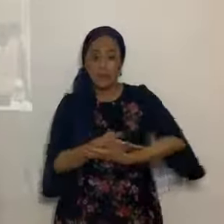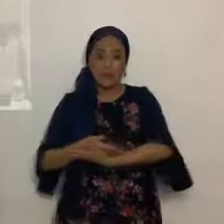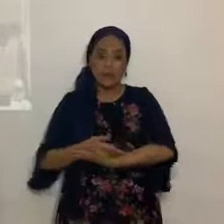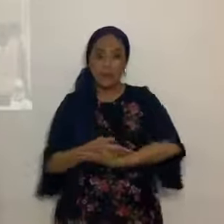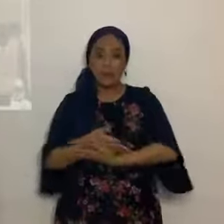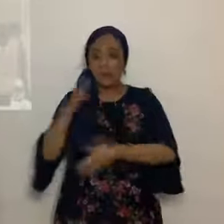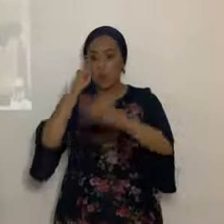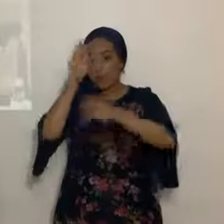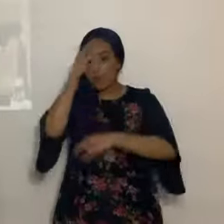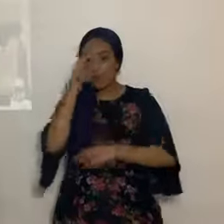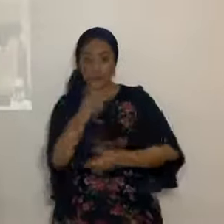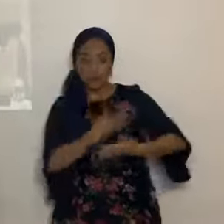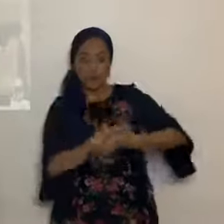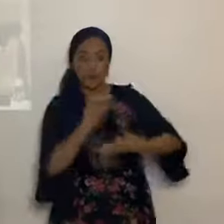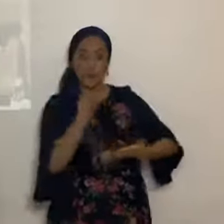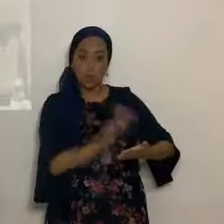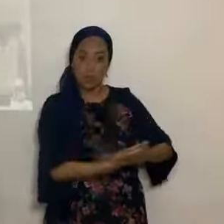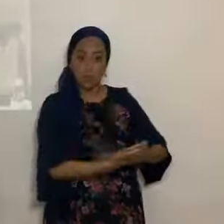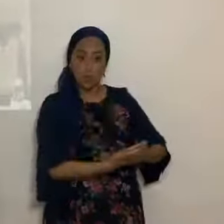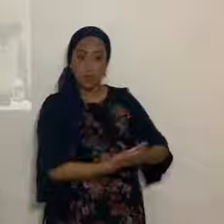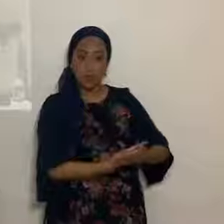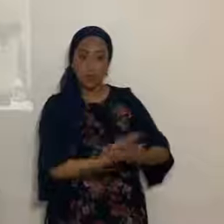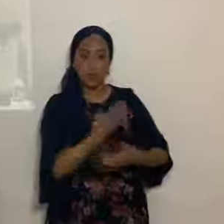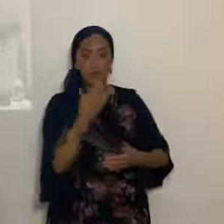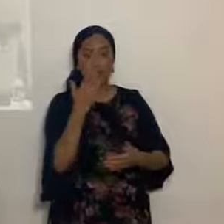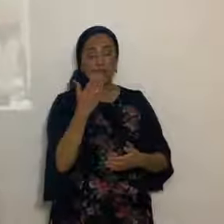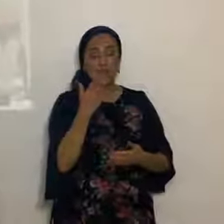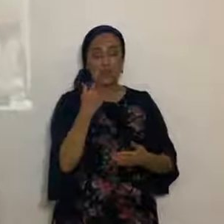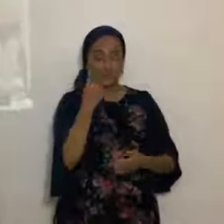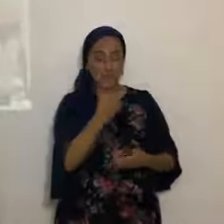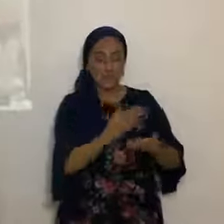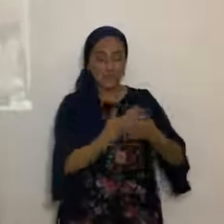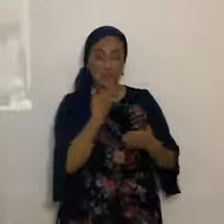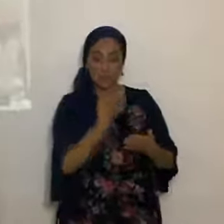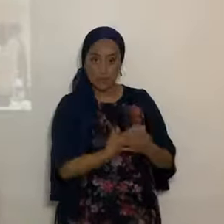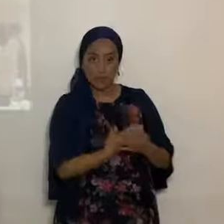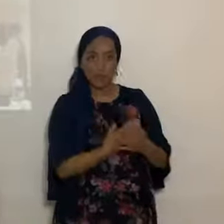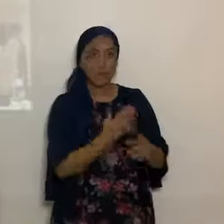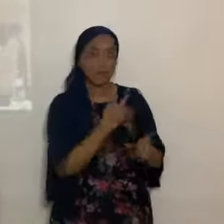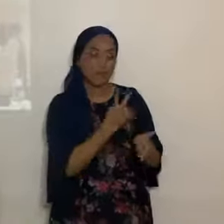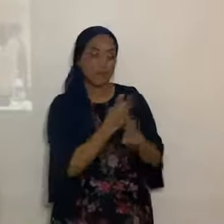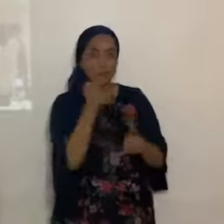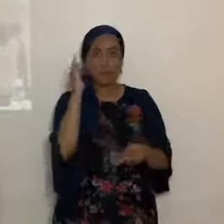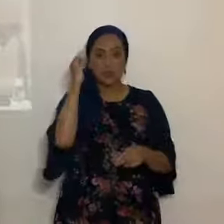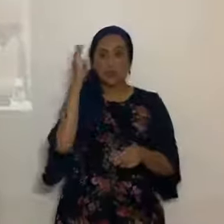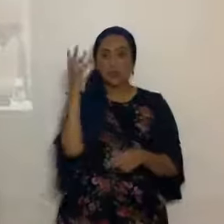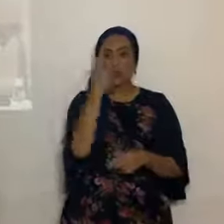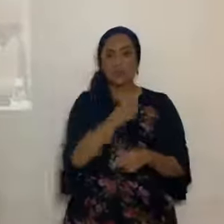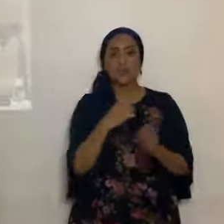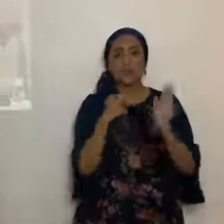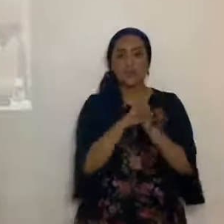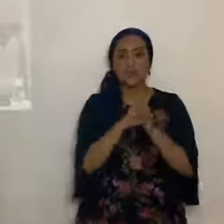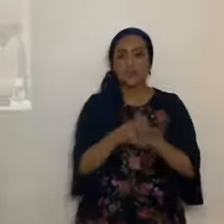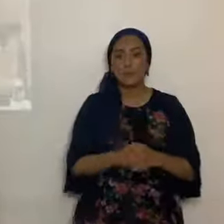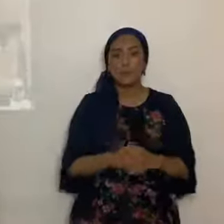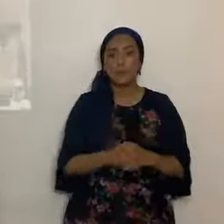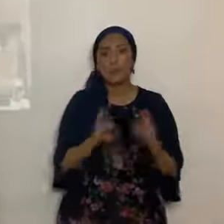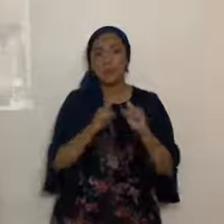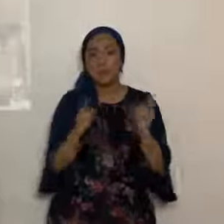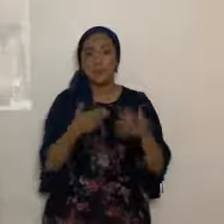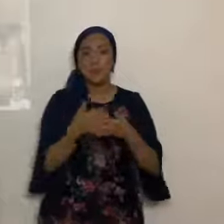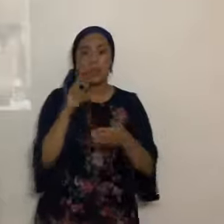notó el Eterno que era bueno el niño. Bueno, solamente el Eterno, ¿verdad? Pero lo preservó para él. Miren qué hermoso ejemplo. Sin embargo,